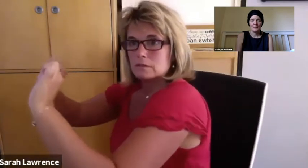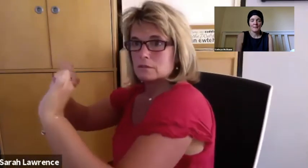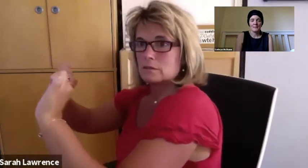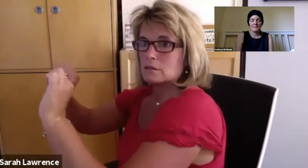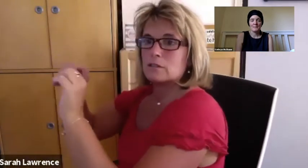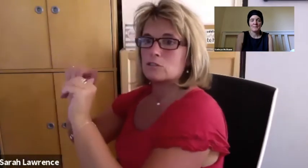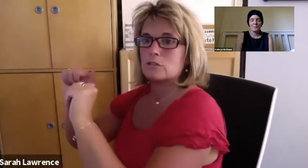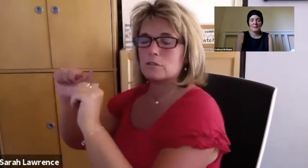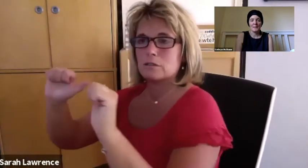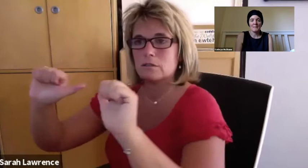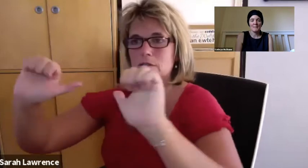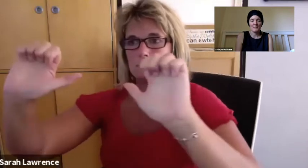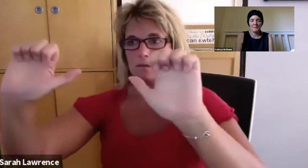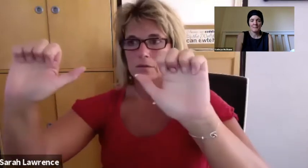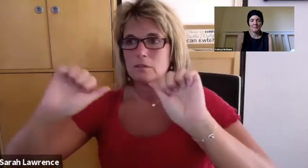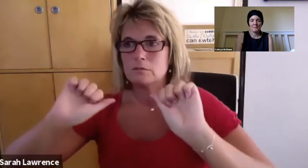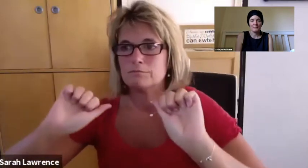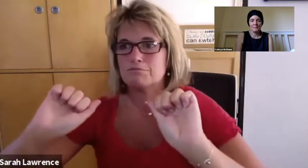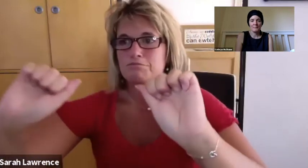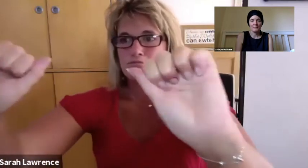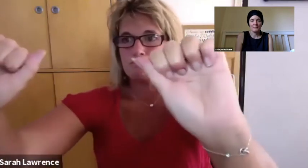A dyma'r môr yn amddiffyn.